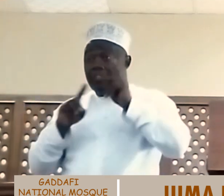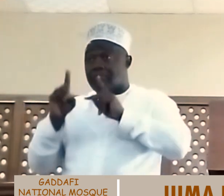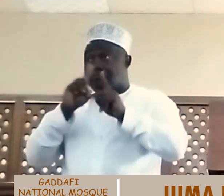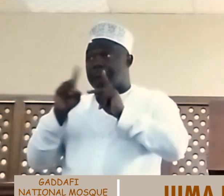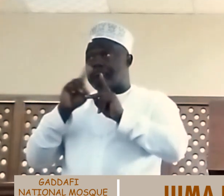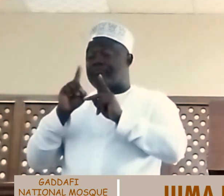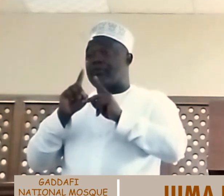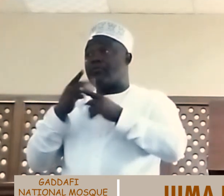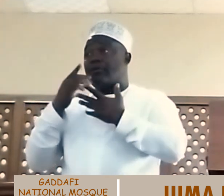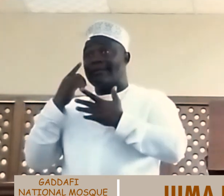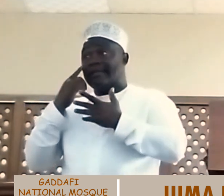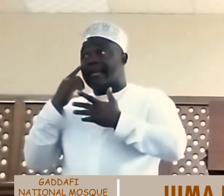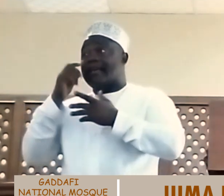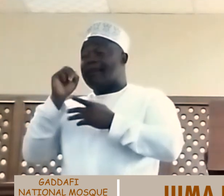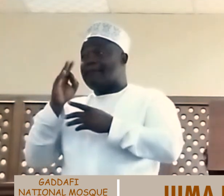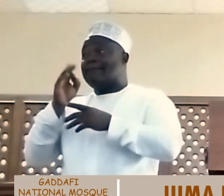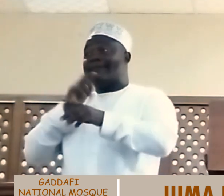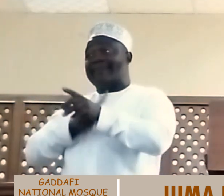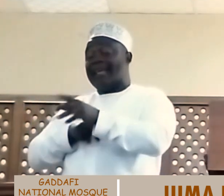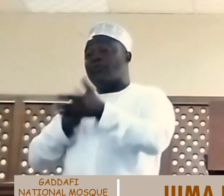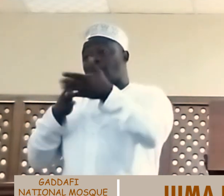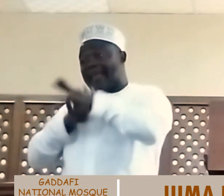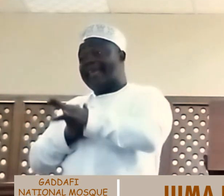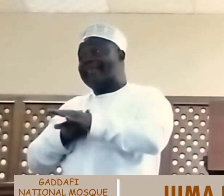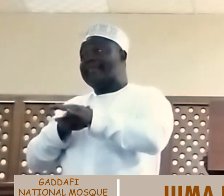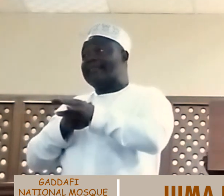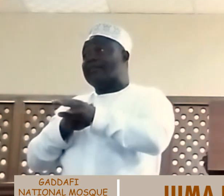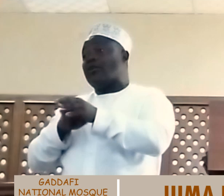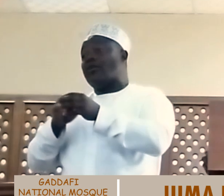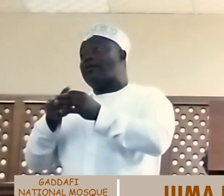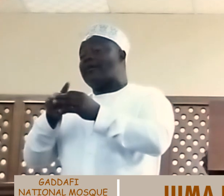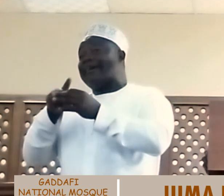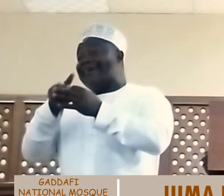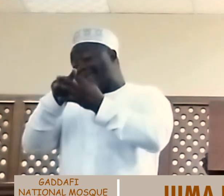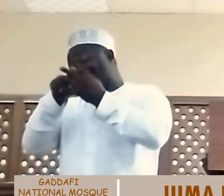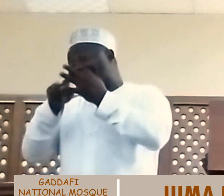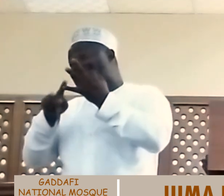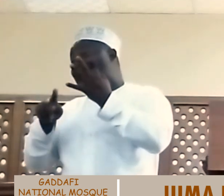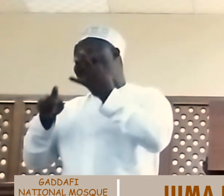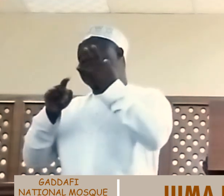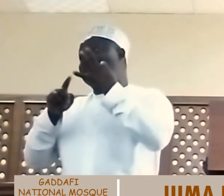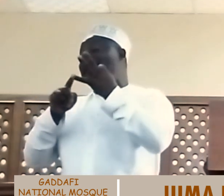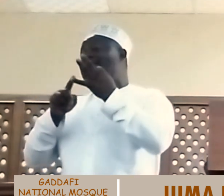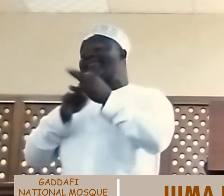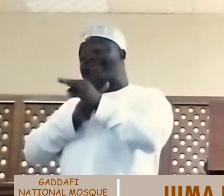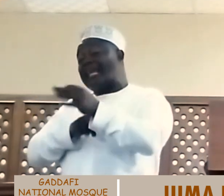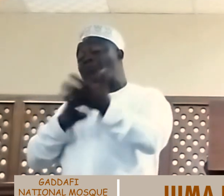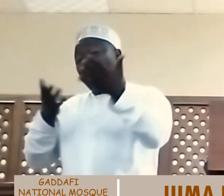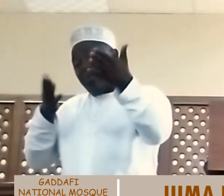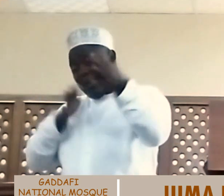idha mata al insan unqata amaluhu illa min thalathin, omuntu bwafa